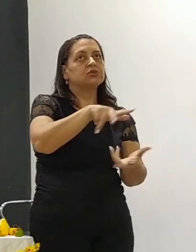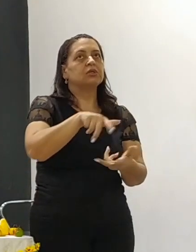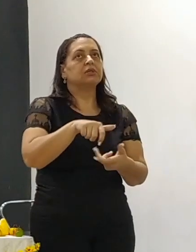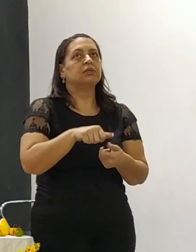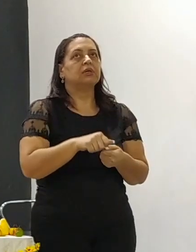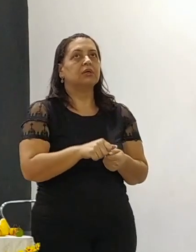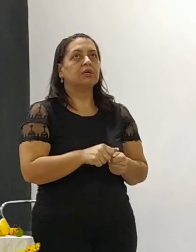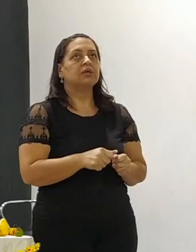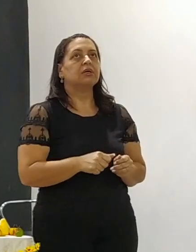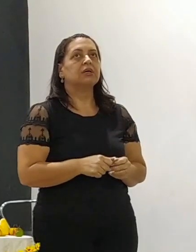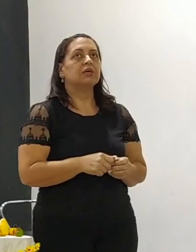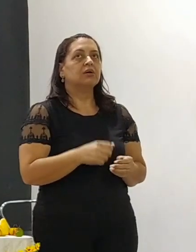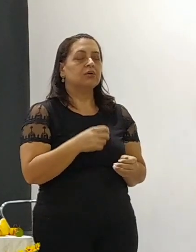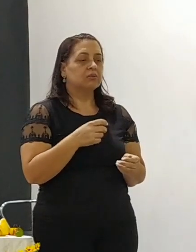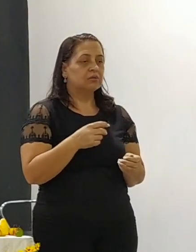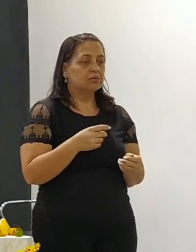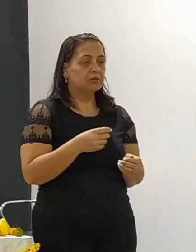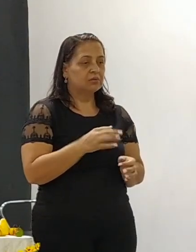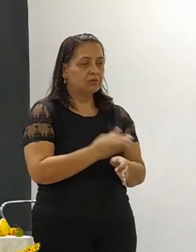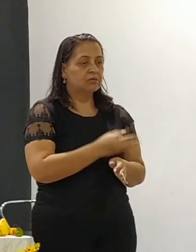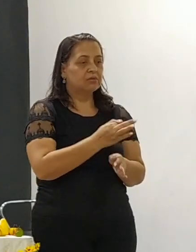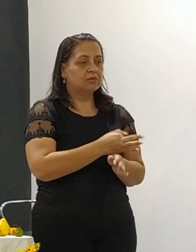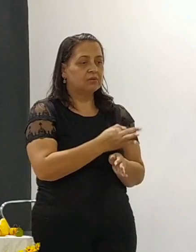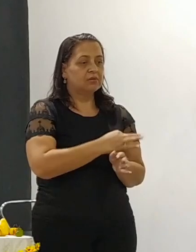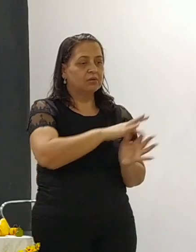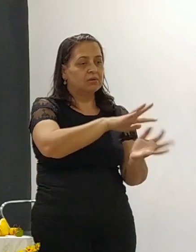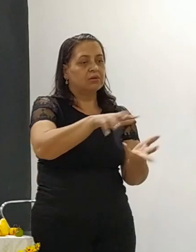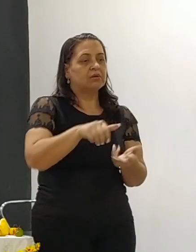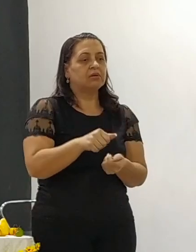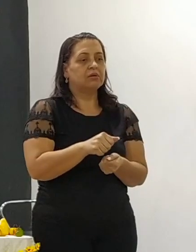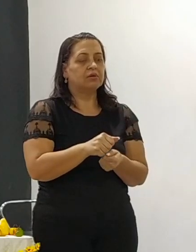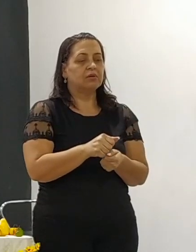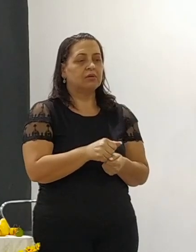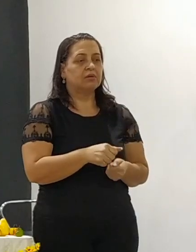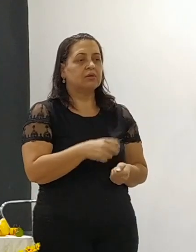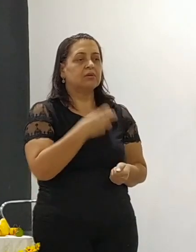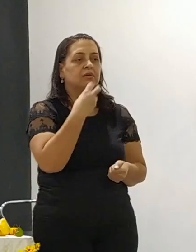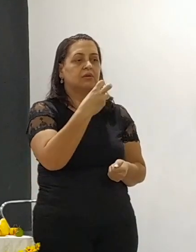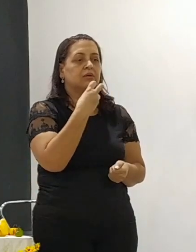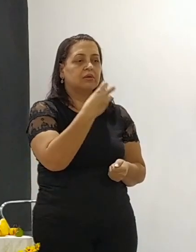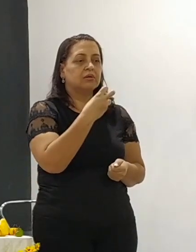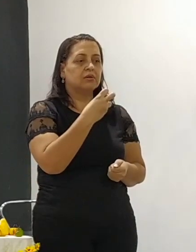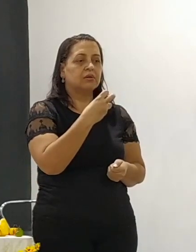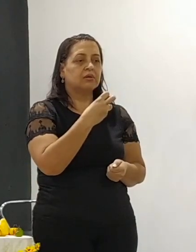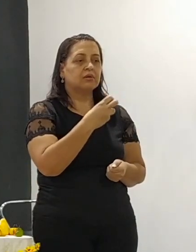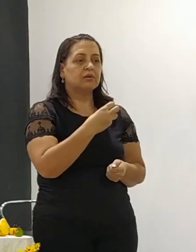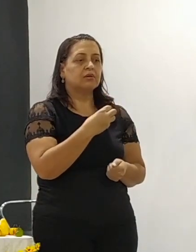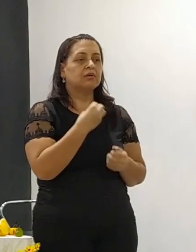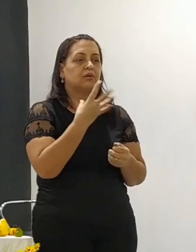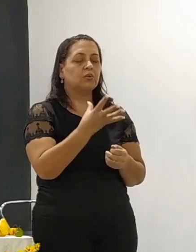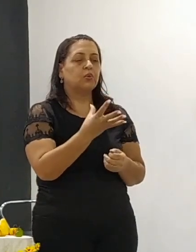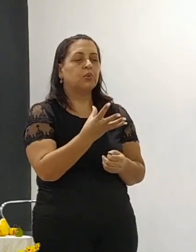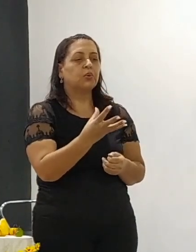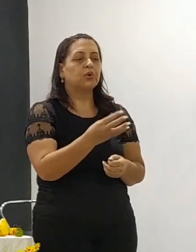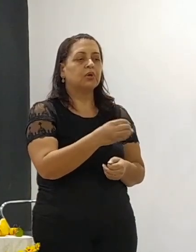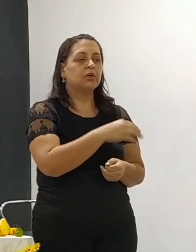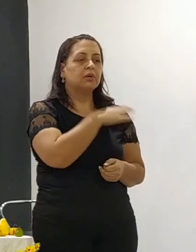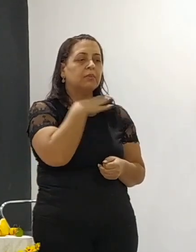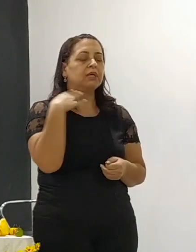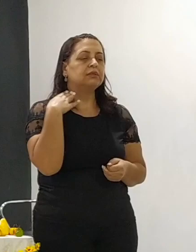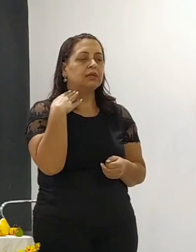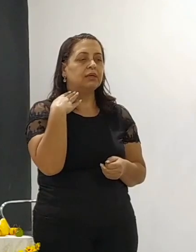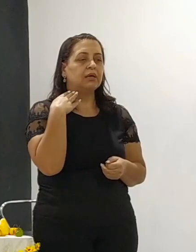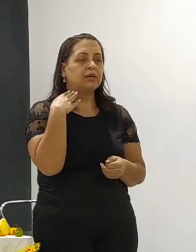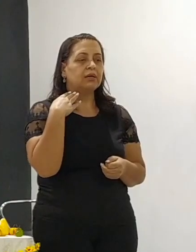sua boca, e com o sopro dos seus lábios matará o ímpio. Esse mesmo Espírito